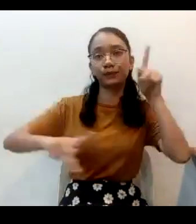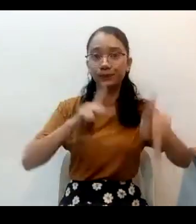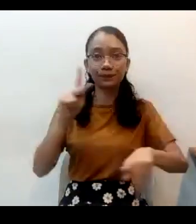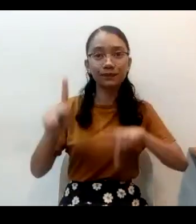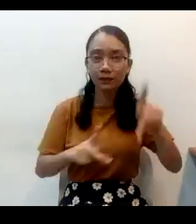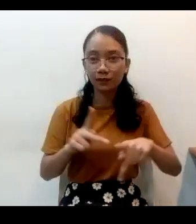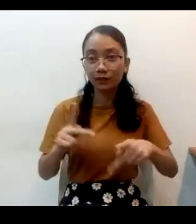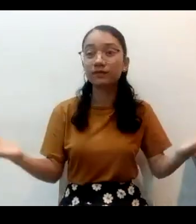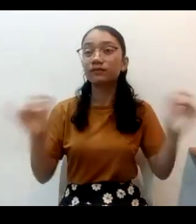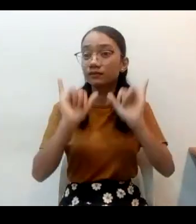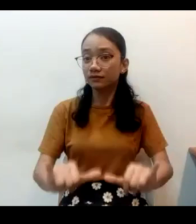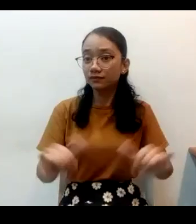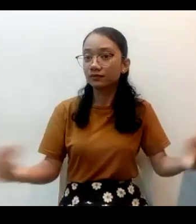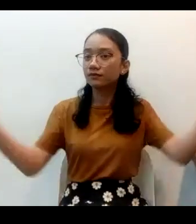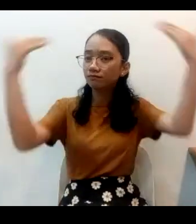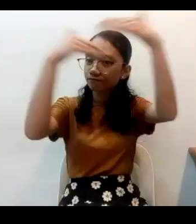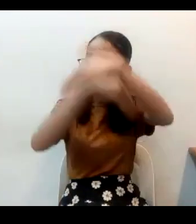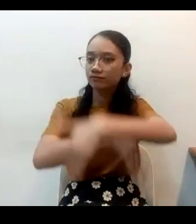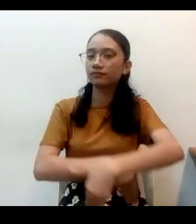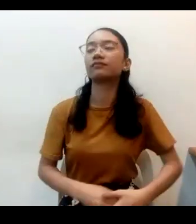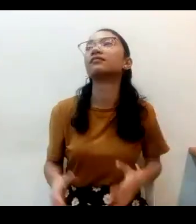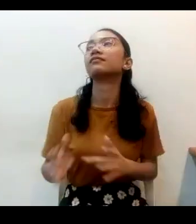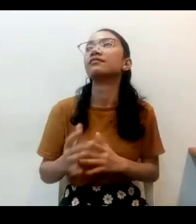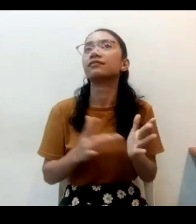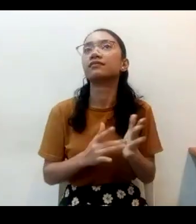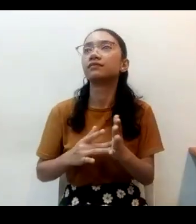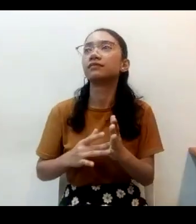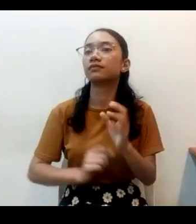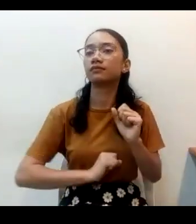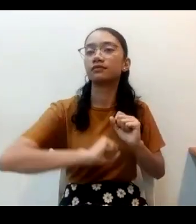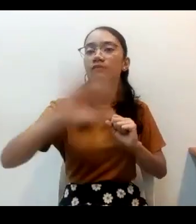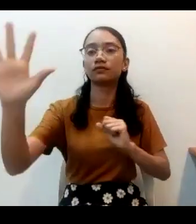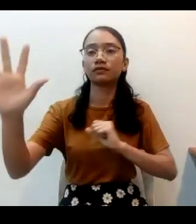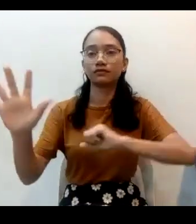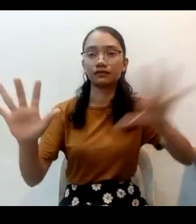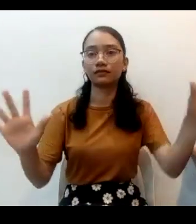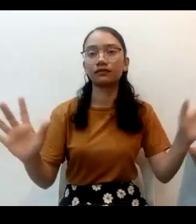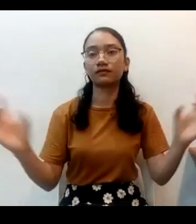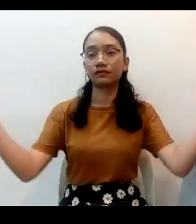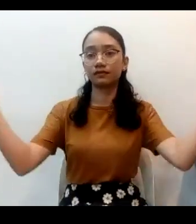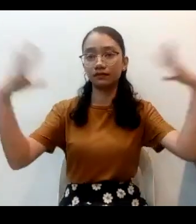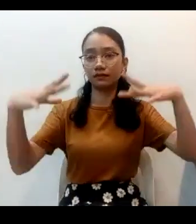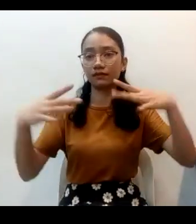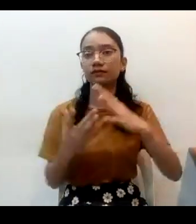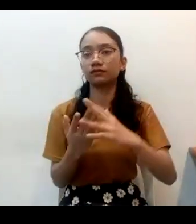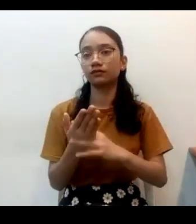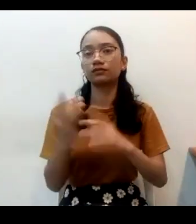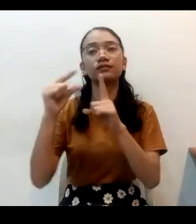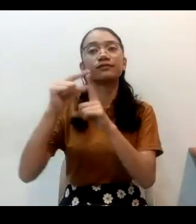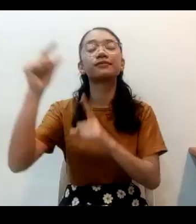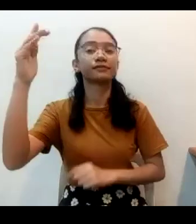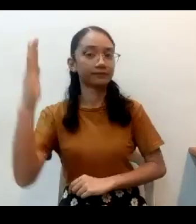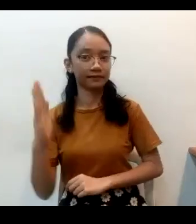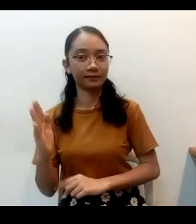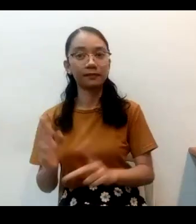ay nananatili sa kadiliman. When Jesus shined the light through the word of God, and if the people find the true